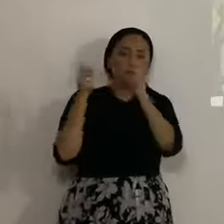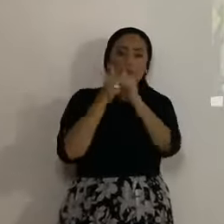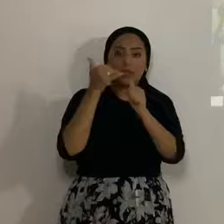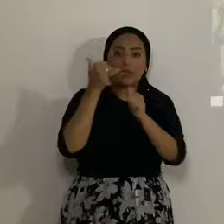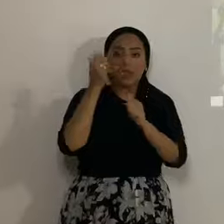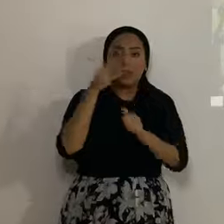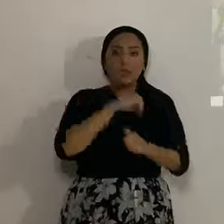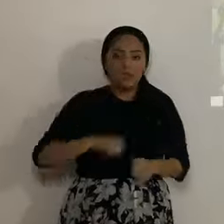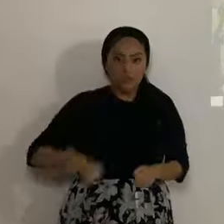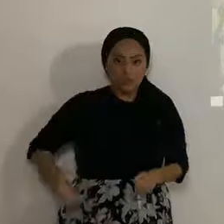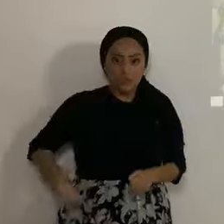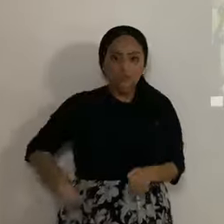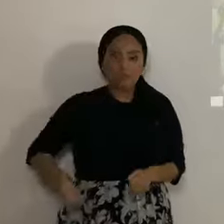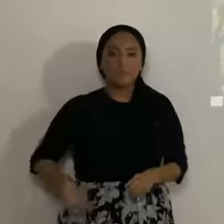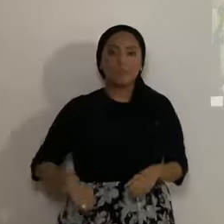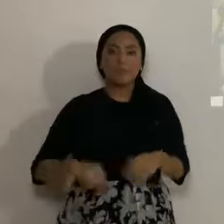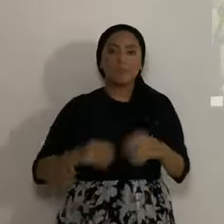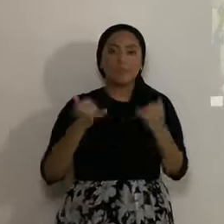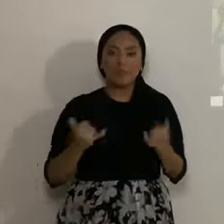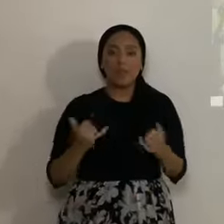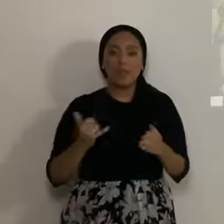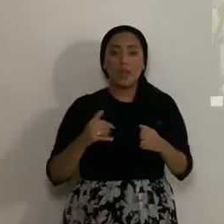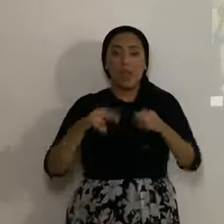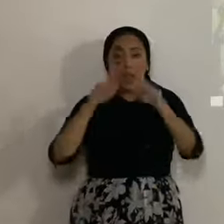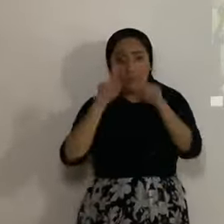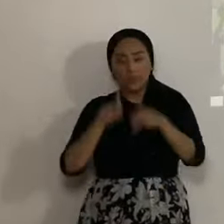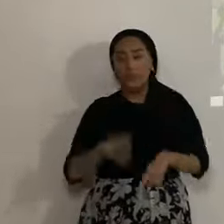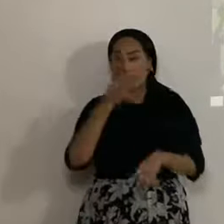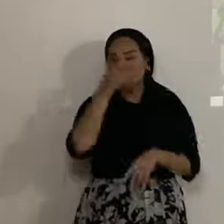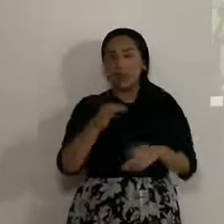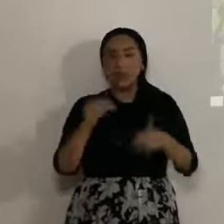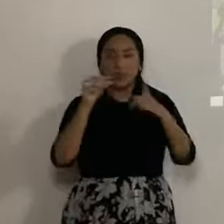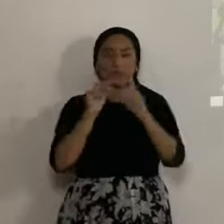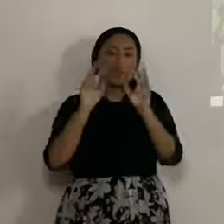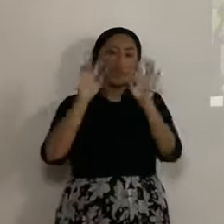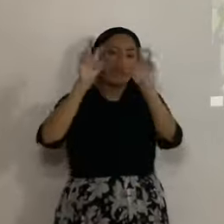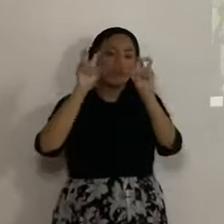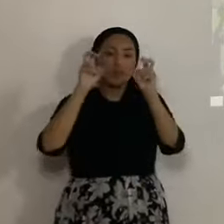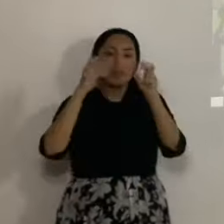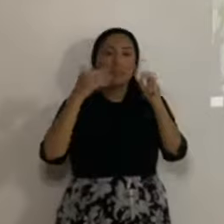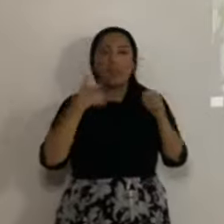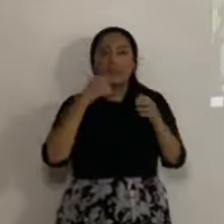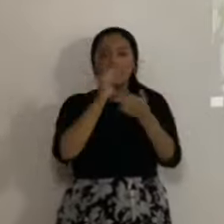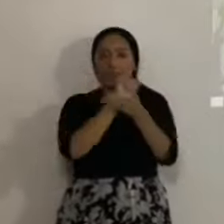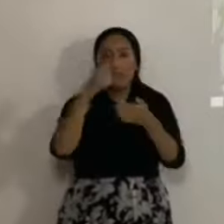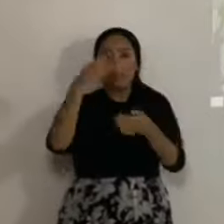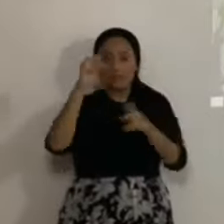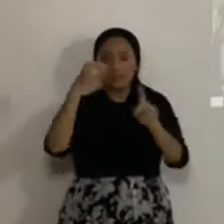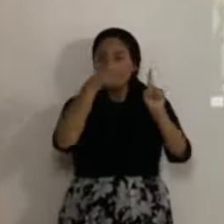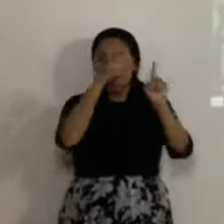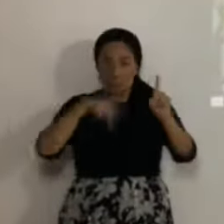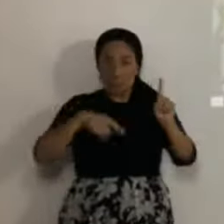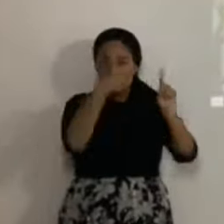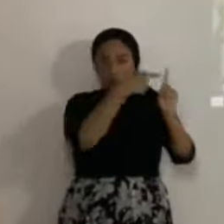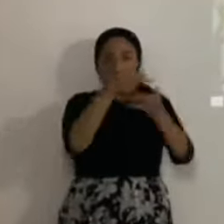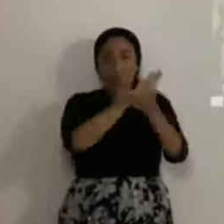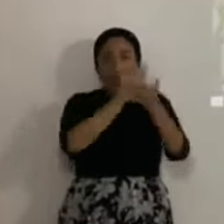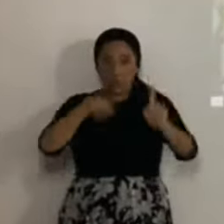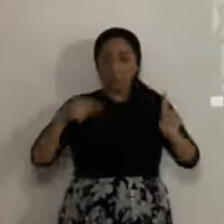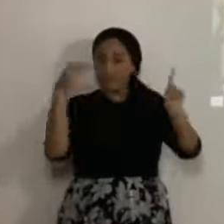hermanos. Entonces, a ver, una persona, en pocas palabras, vamos a poner que se la paga, un ejemplo, sea una persona santa,